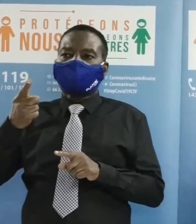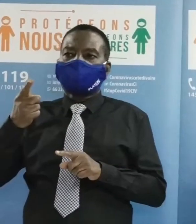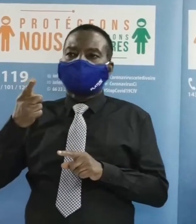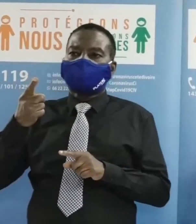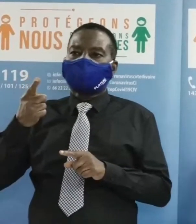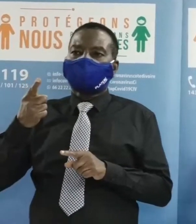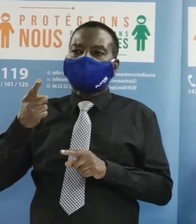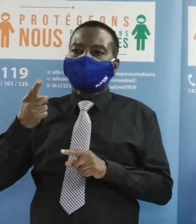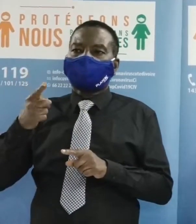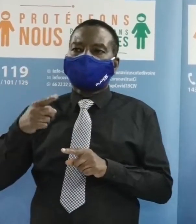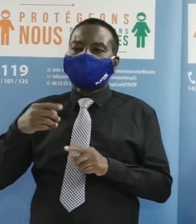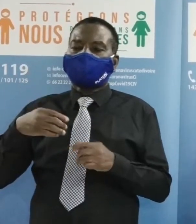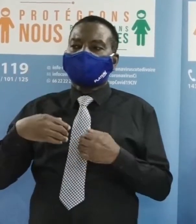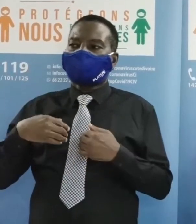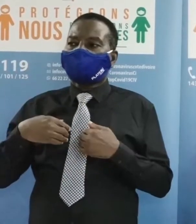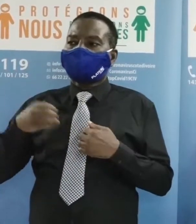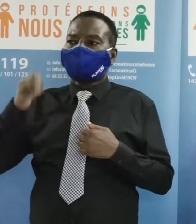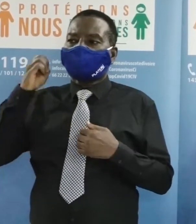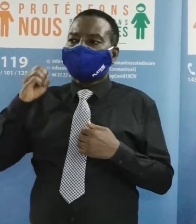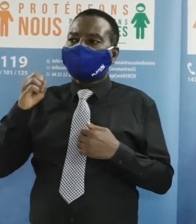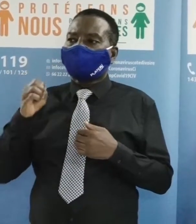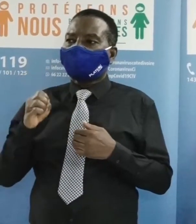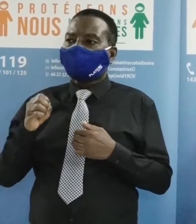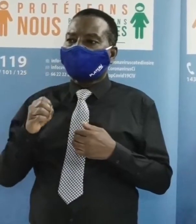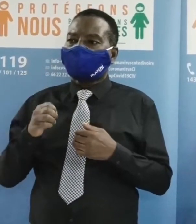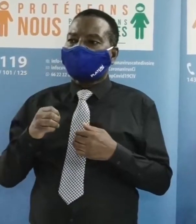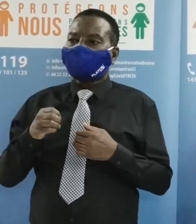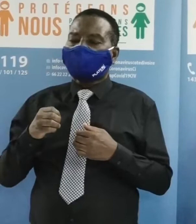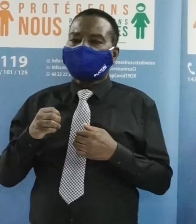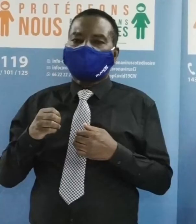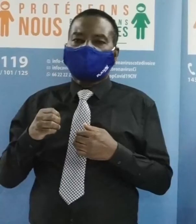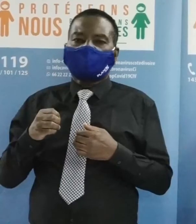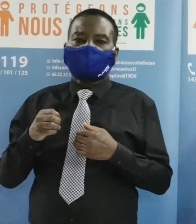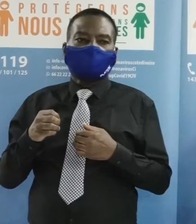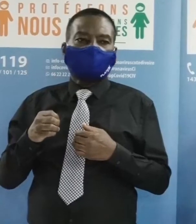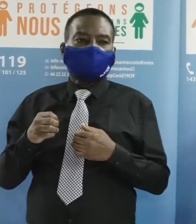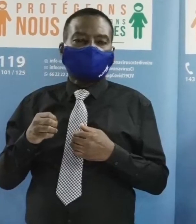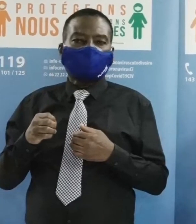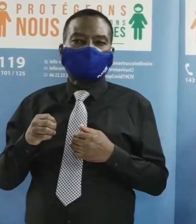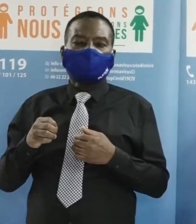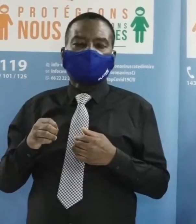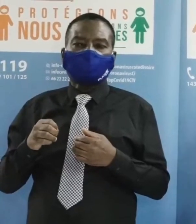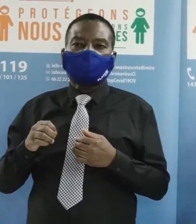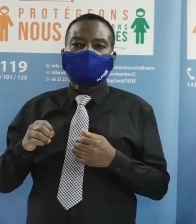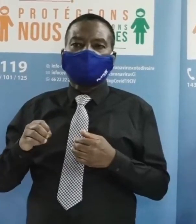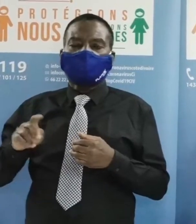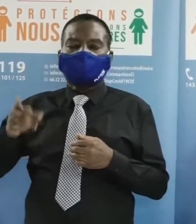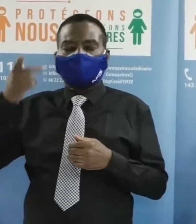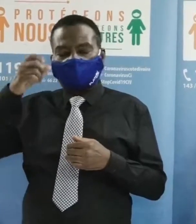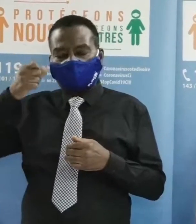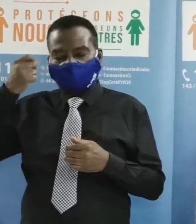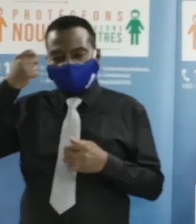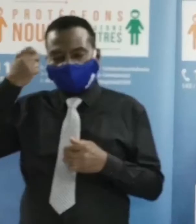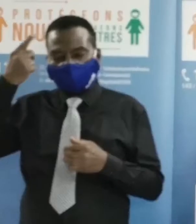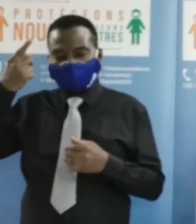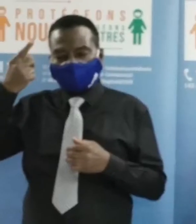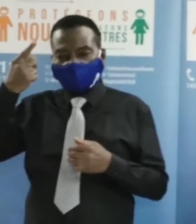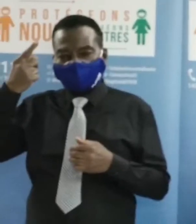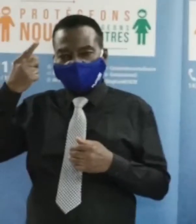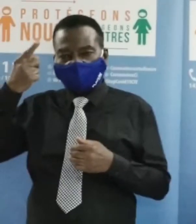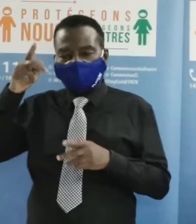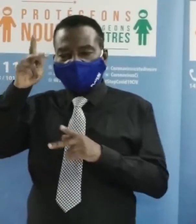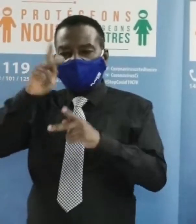était adressée par stephen beatty concerne l'état d'esprit en général des